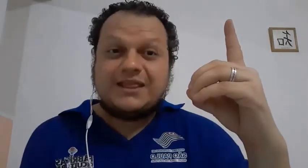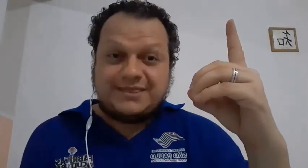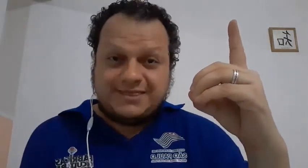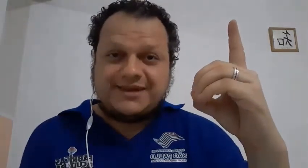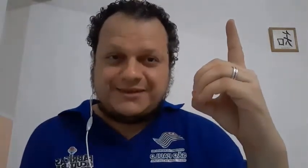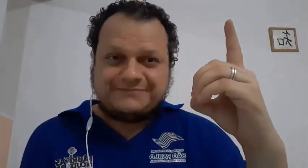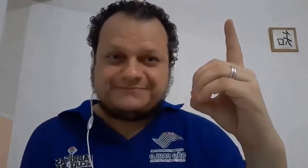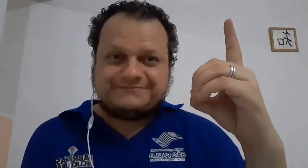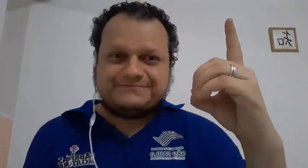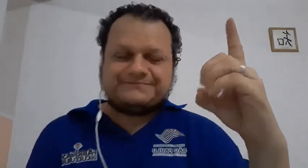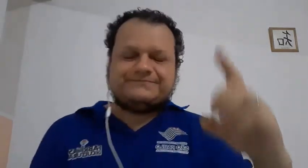D.